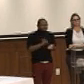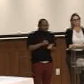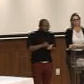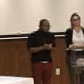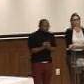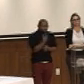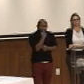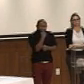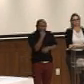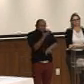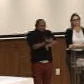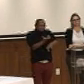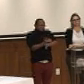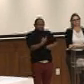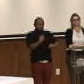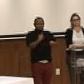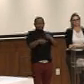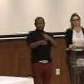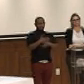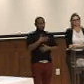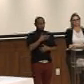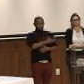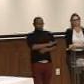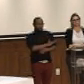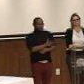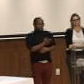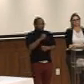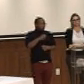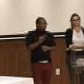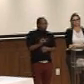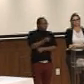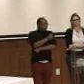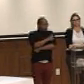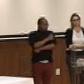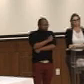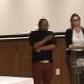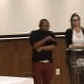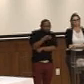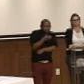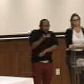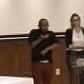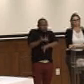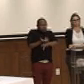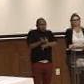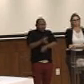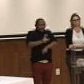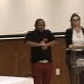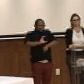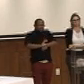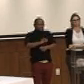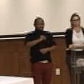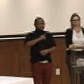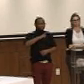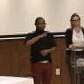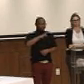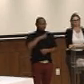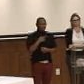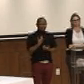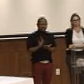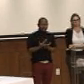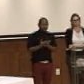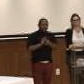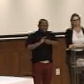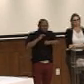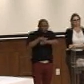o conteúdo do curso, não sabiam que o curso tinha aula todas as noites